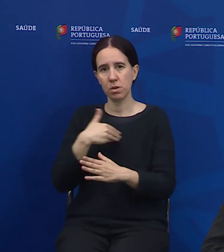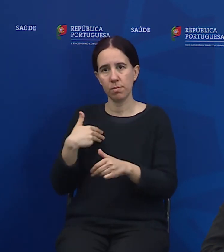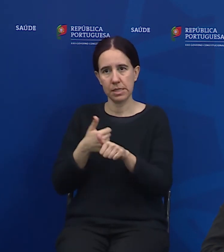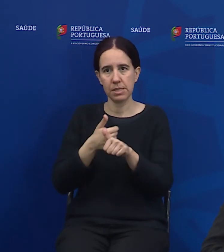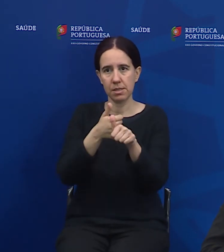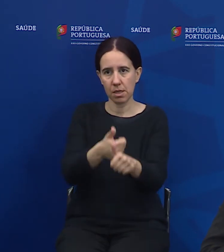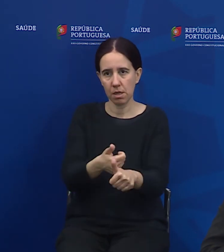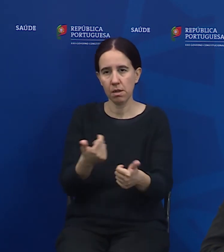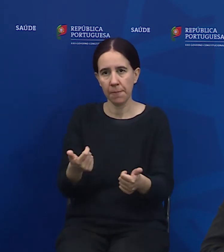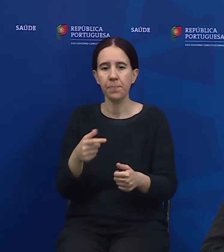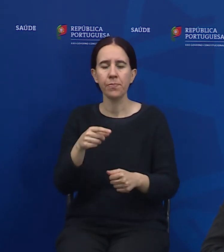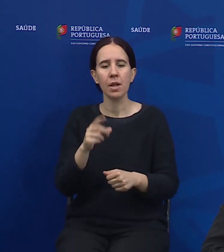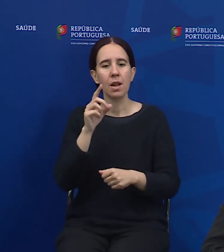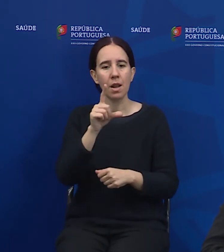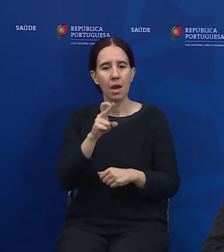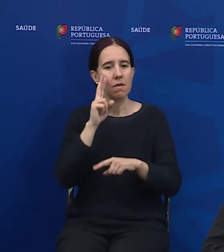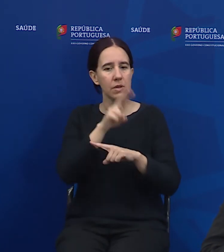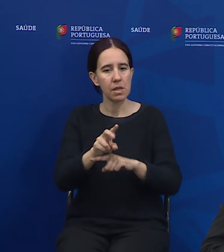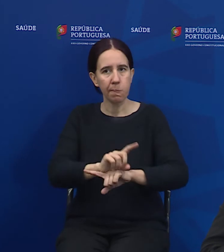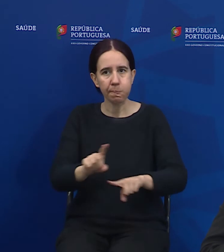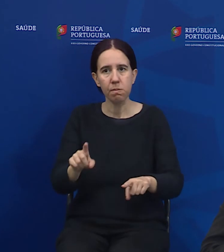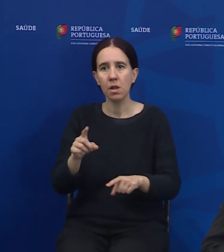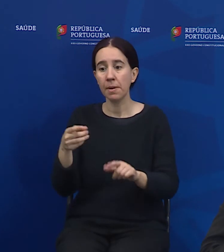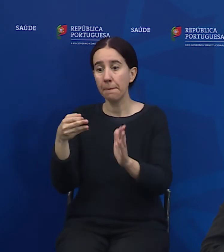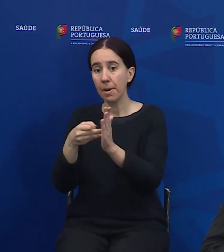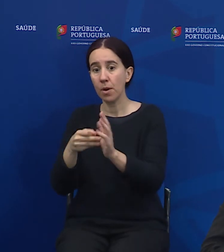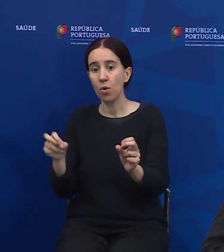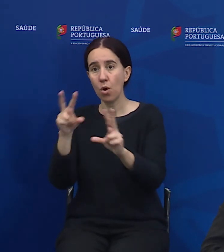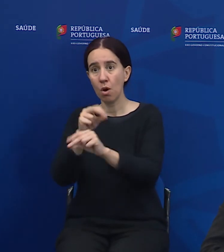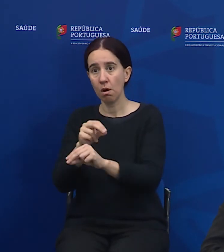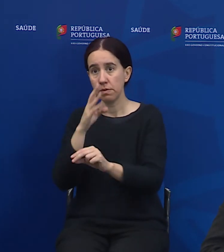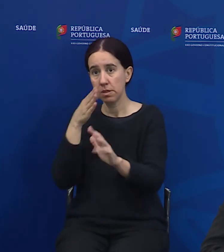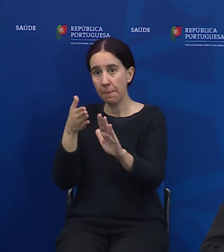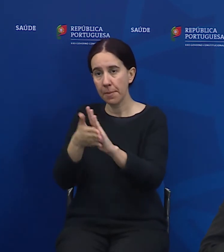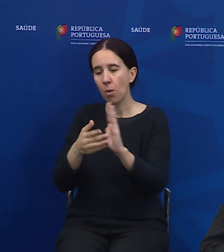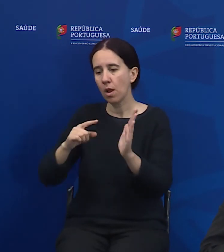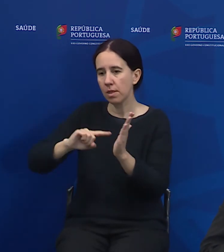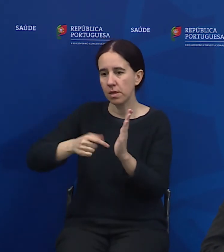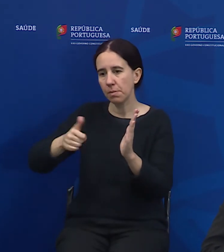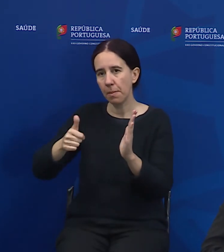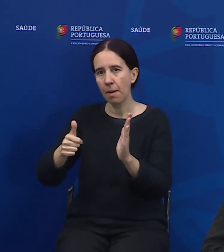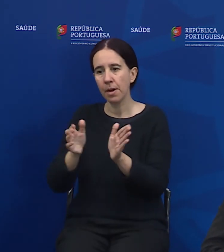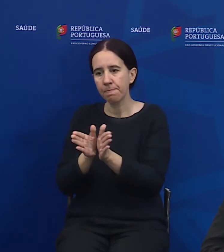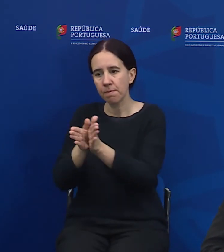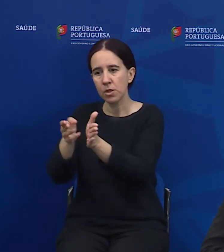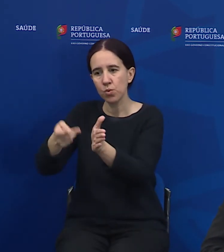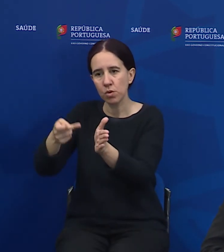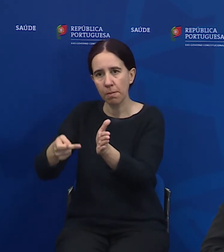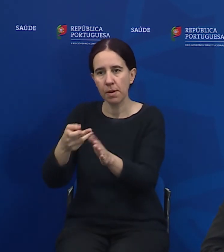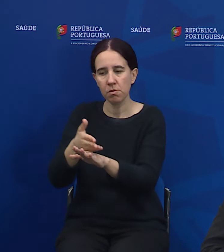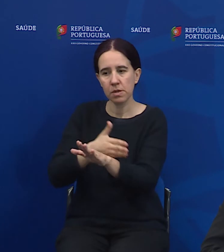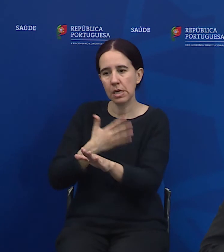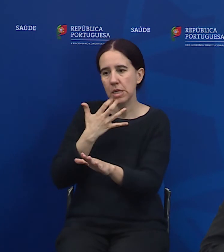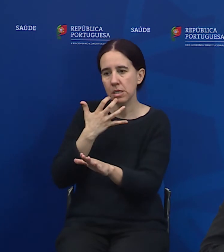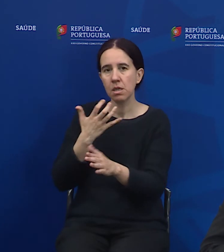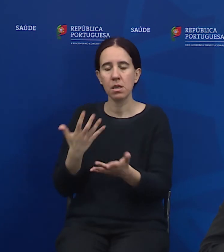de com a proibição de visitas aos lares os novos utentes que tem que ser testados e colocados em isolamento profiláctico